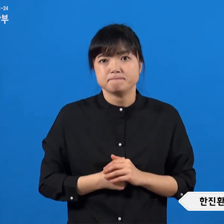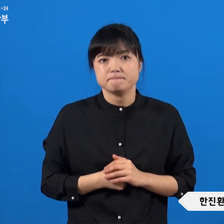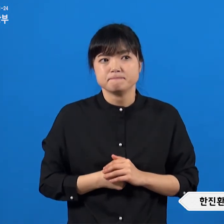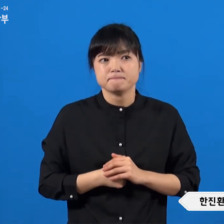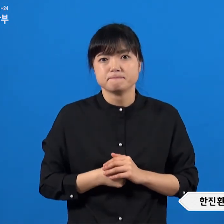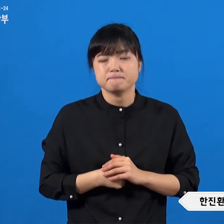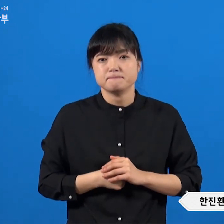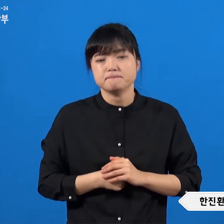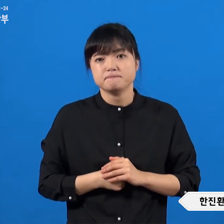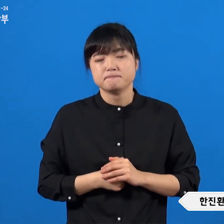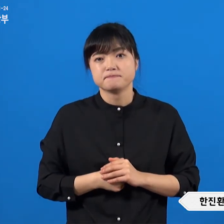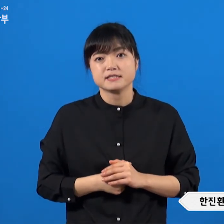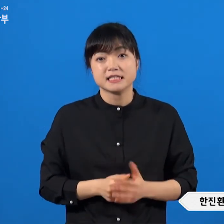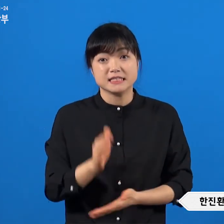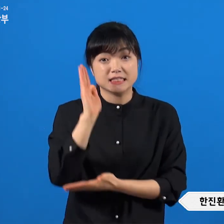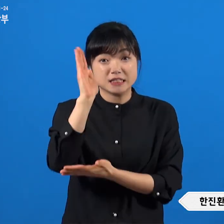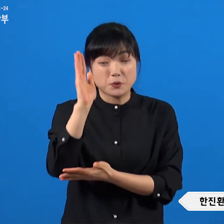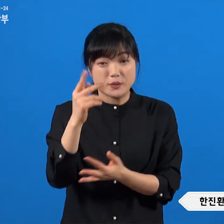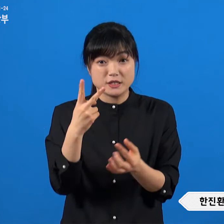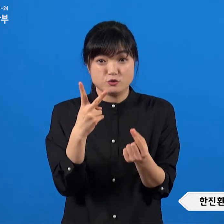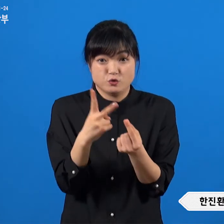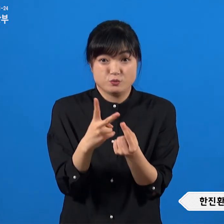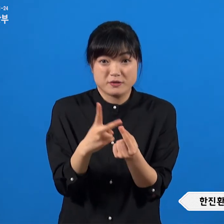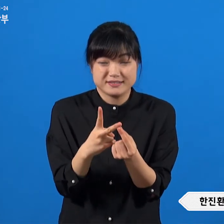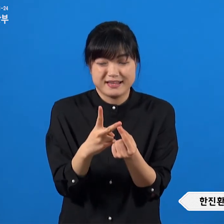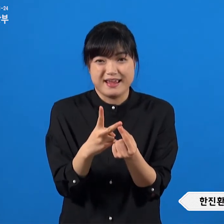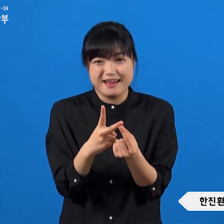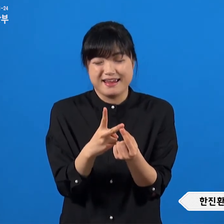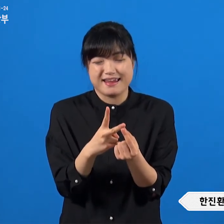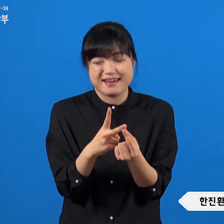이제 이 스토리 제2막으로 들어가 보겠습니다.